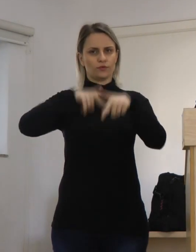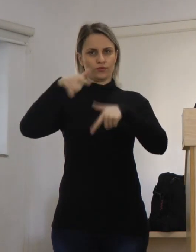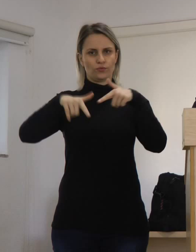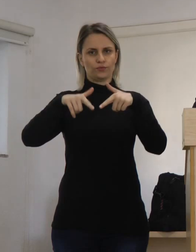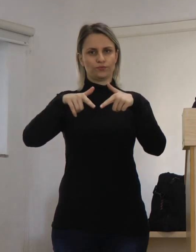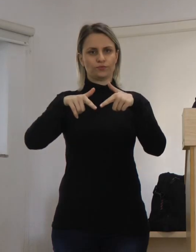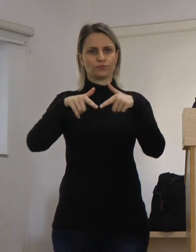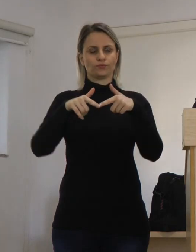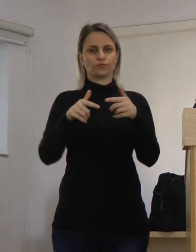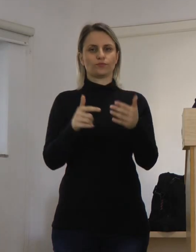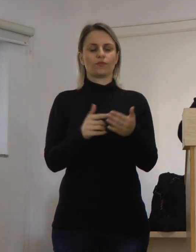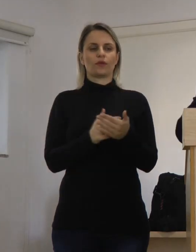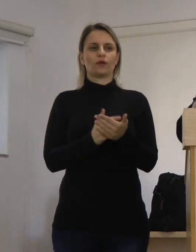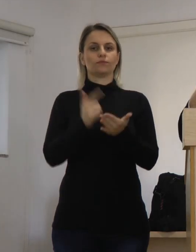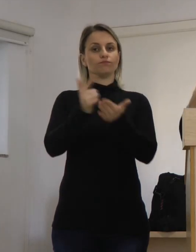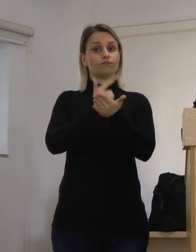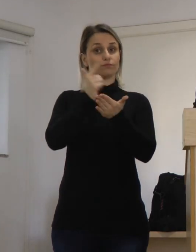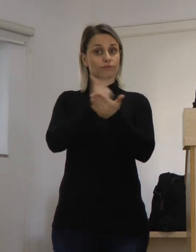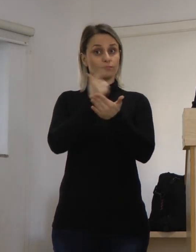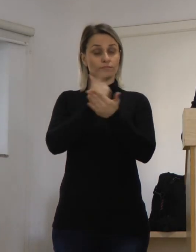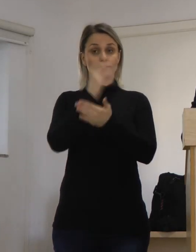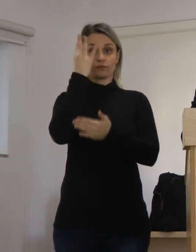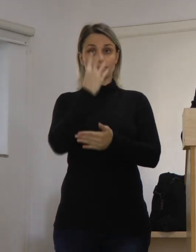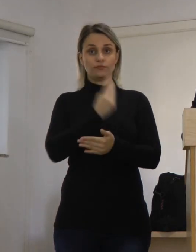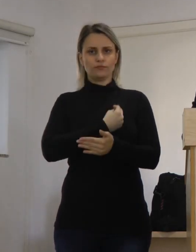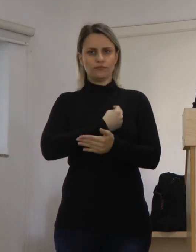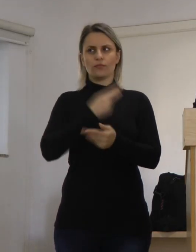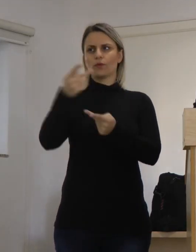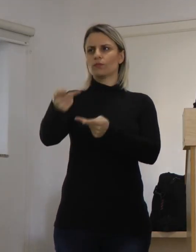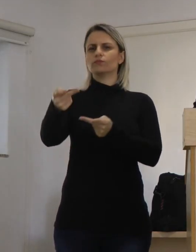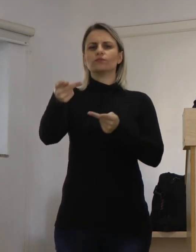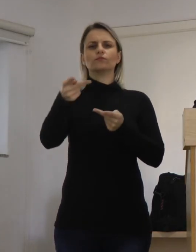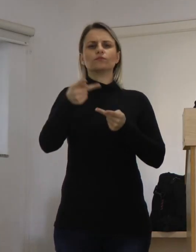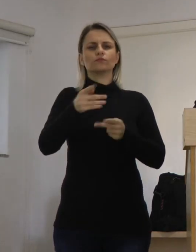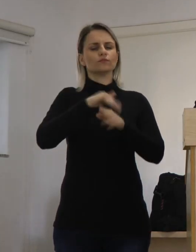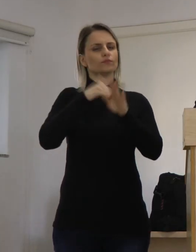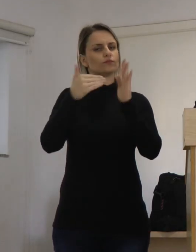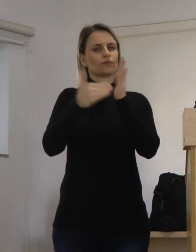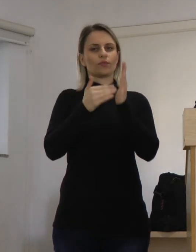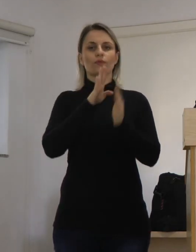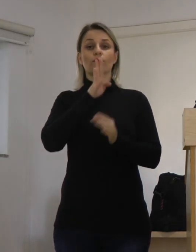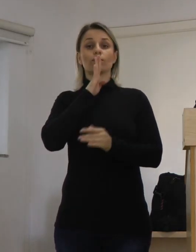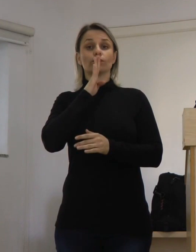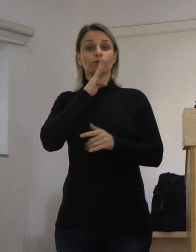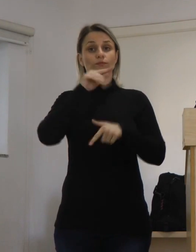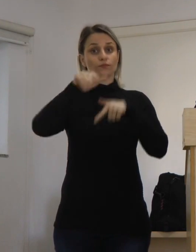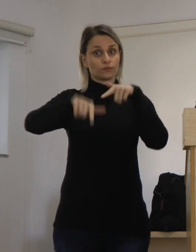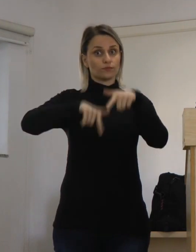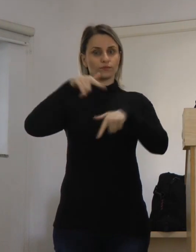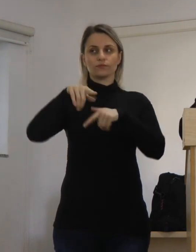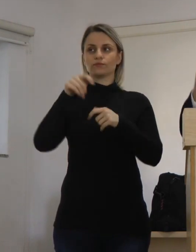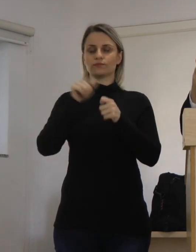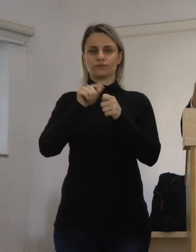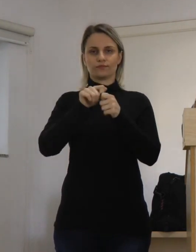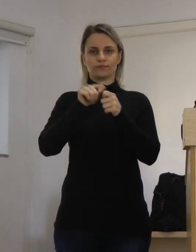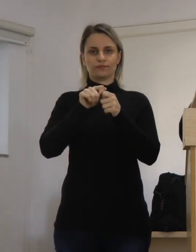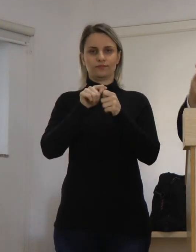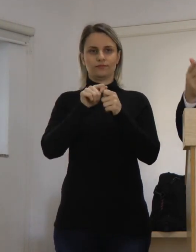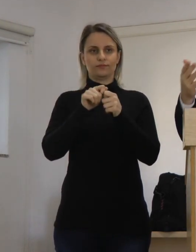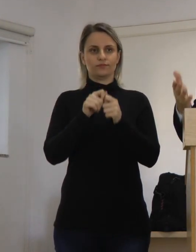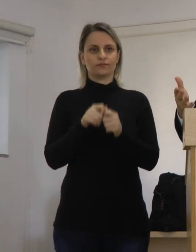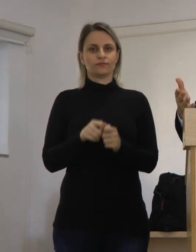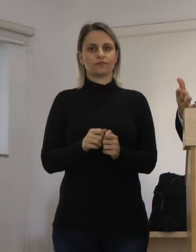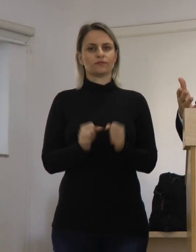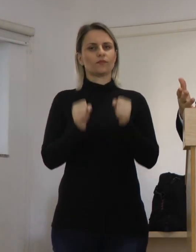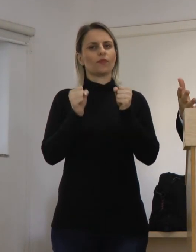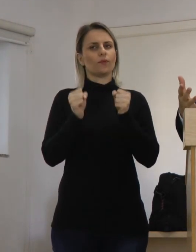Consolador. Então, convidar todos para conhecer o trabalho magistral que ele tem realizado e poder estar aqui com vocês,